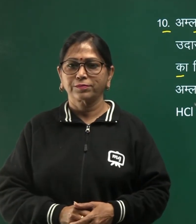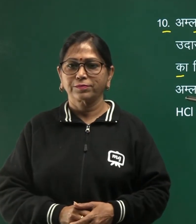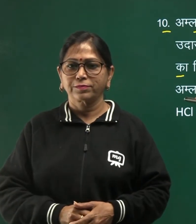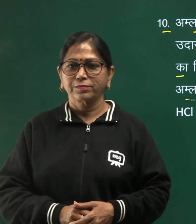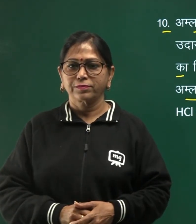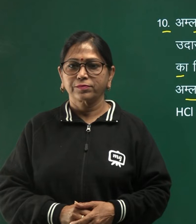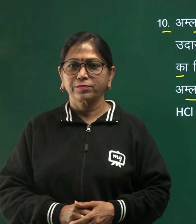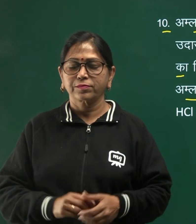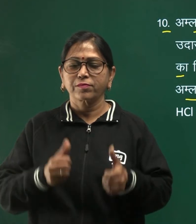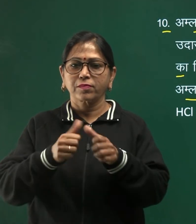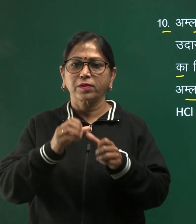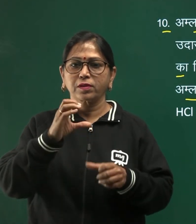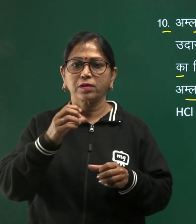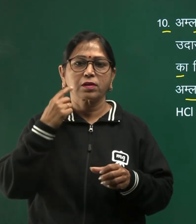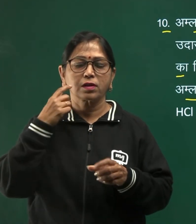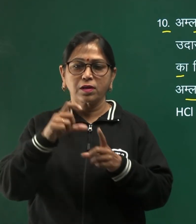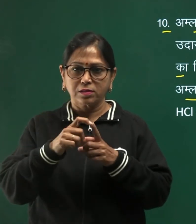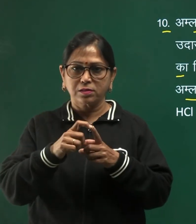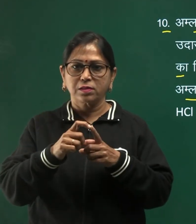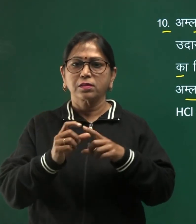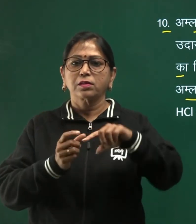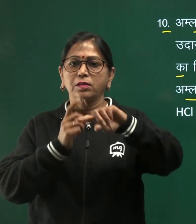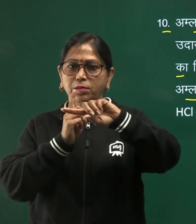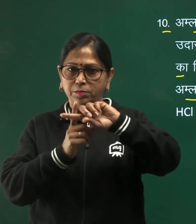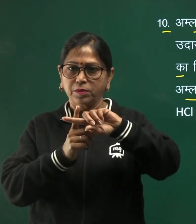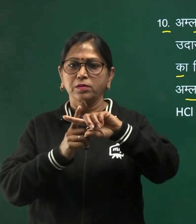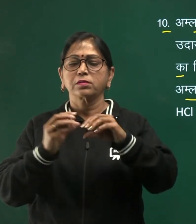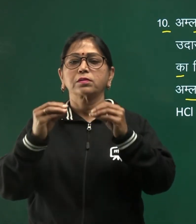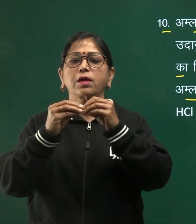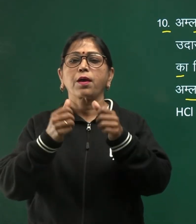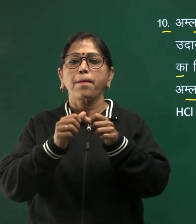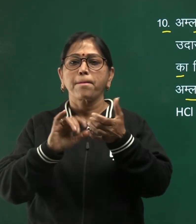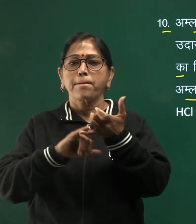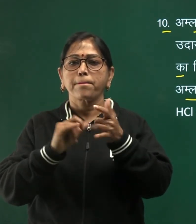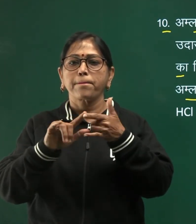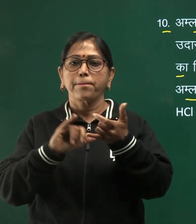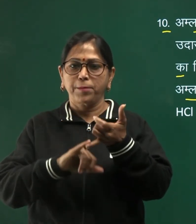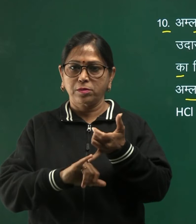निर्माण करते हैं अमल प्लस छक